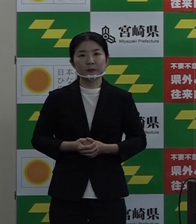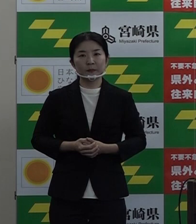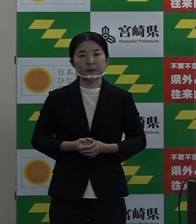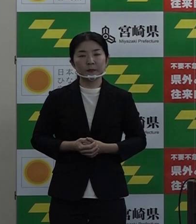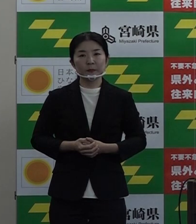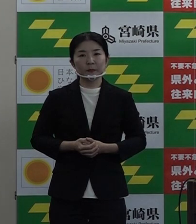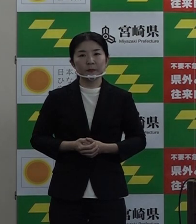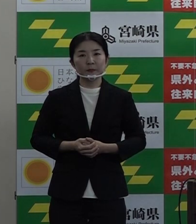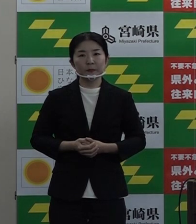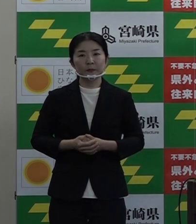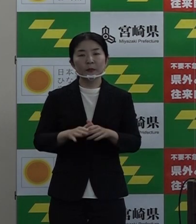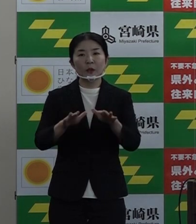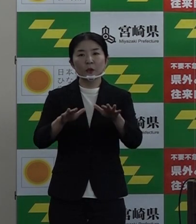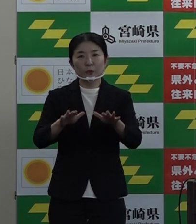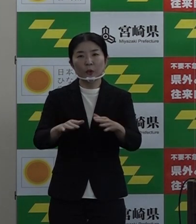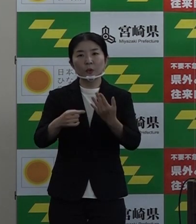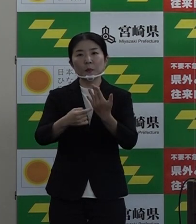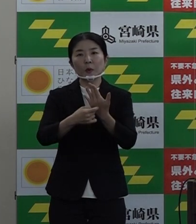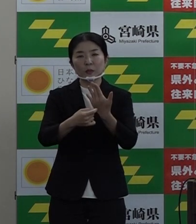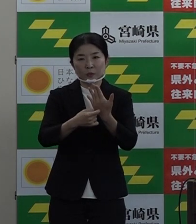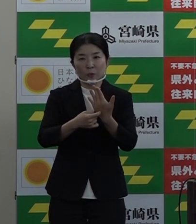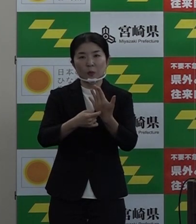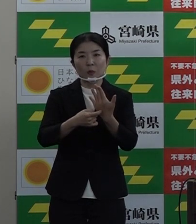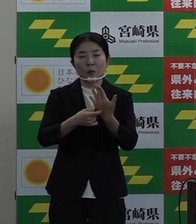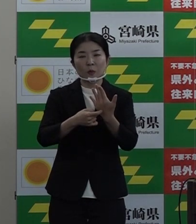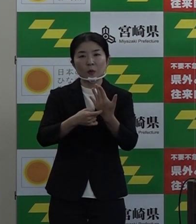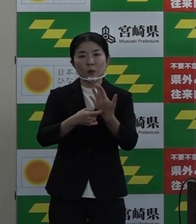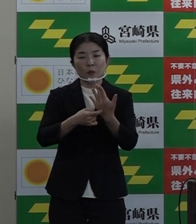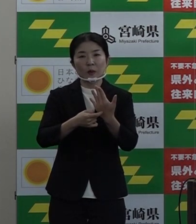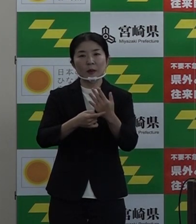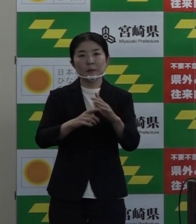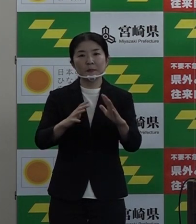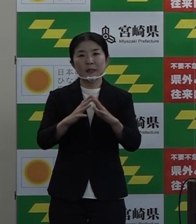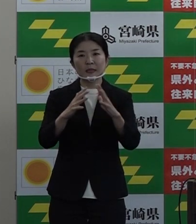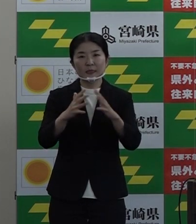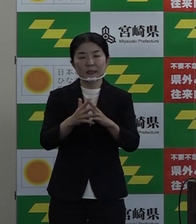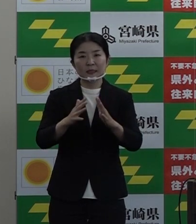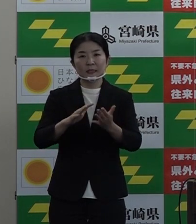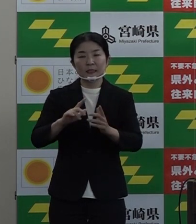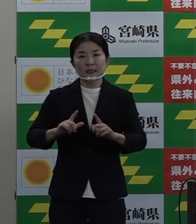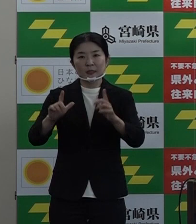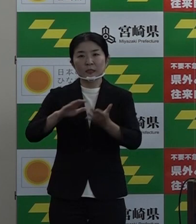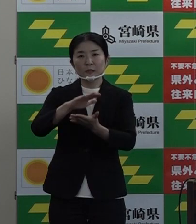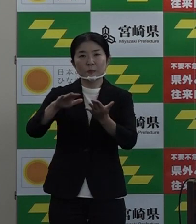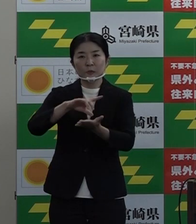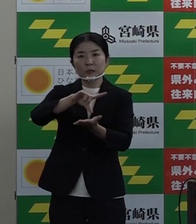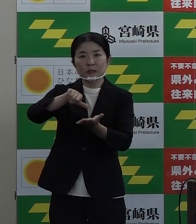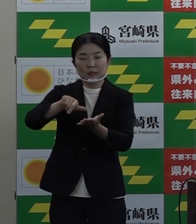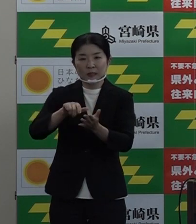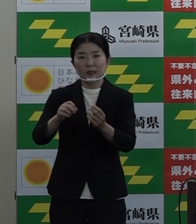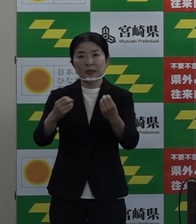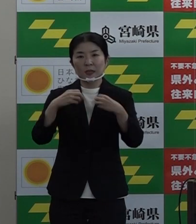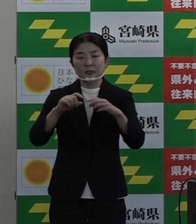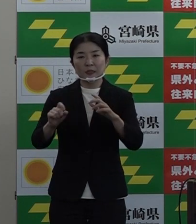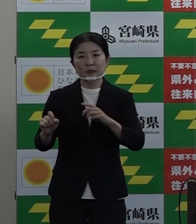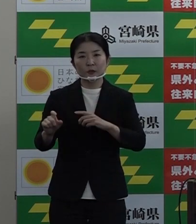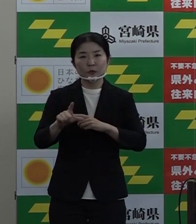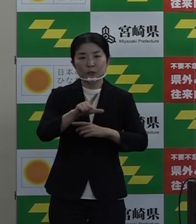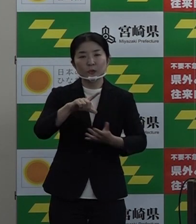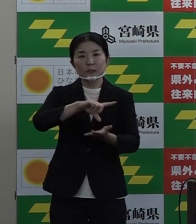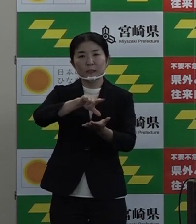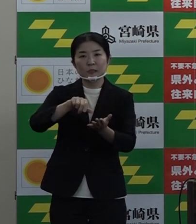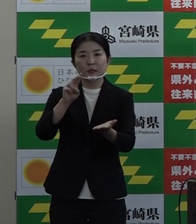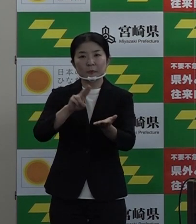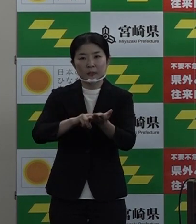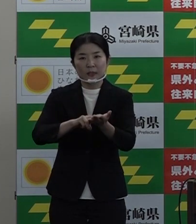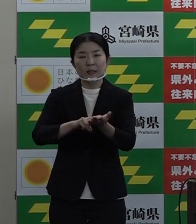はい、で今日の一番のポイントであります、宮崎東諸方圏域を感染急増圏域に指定するということで、今